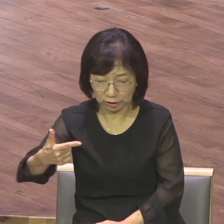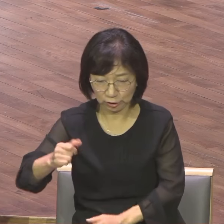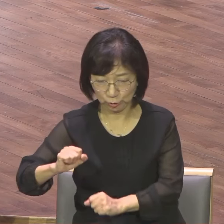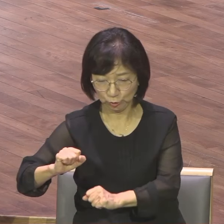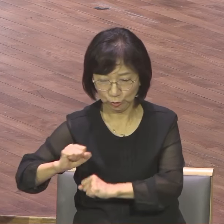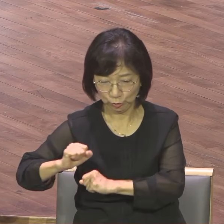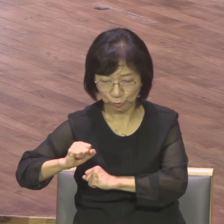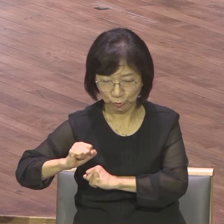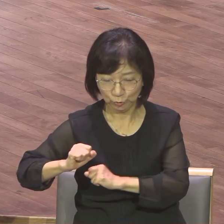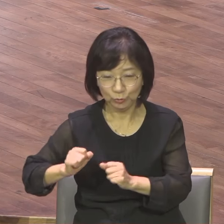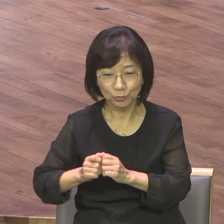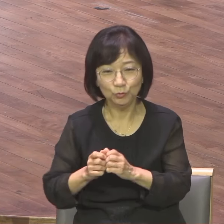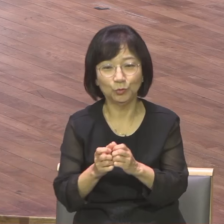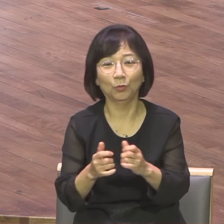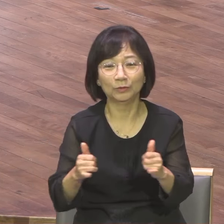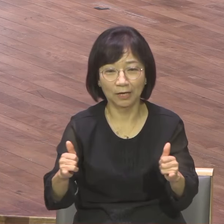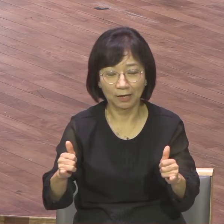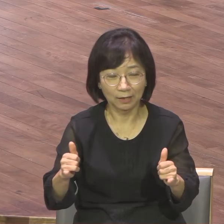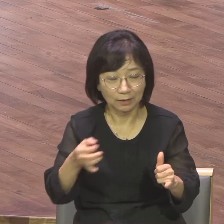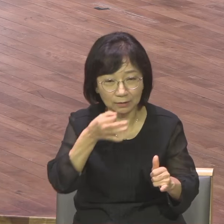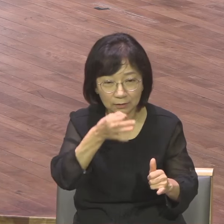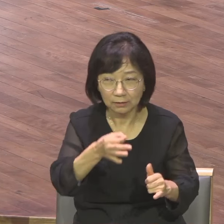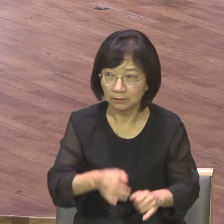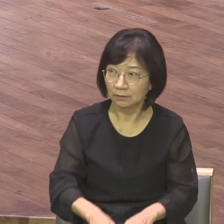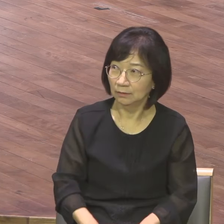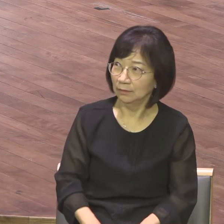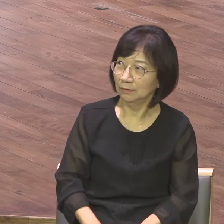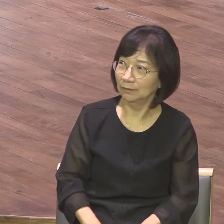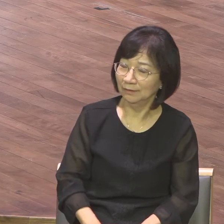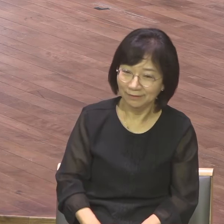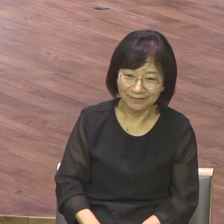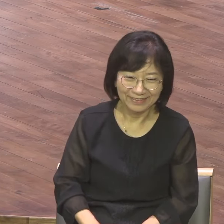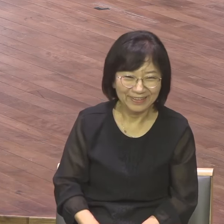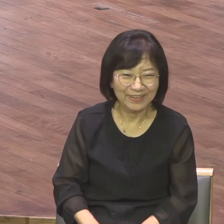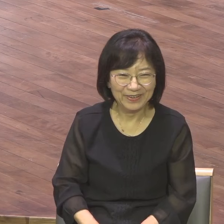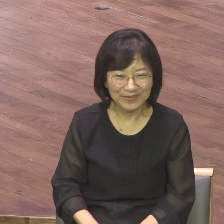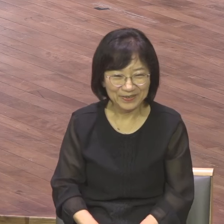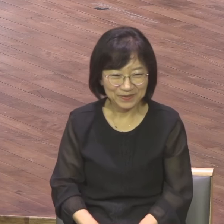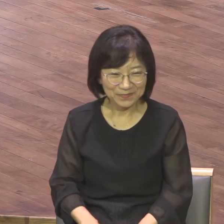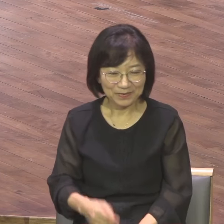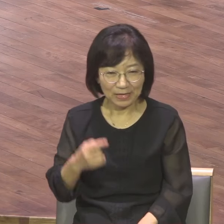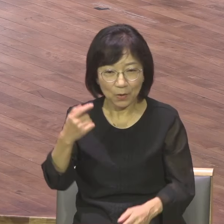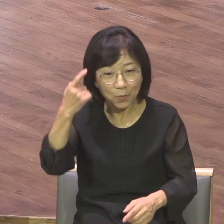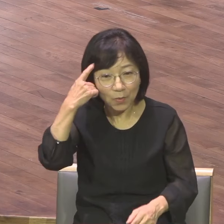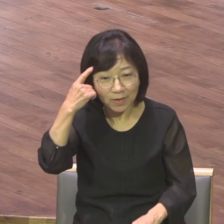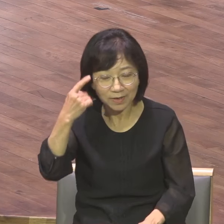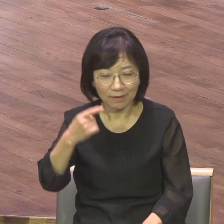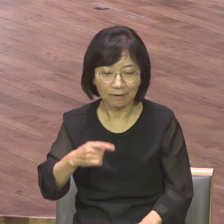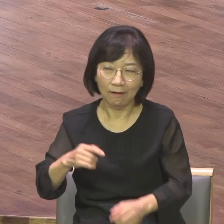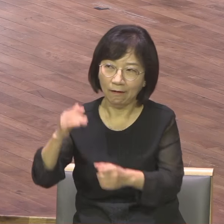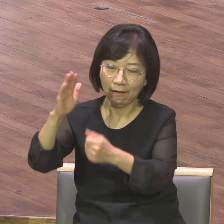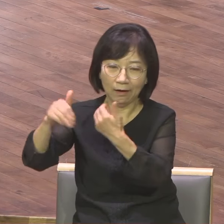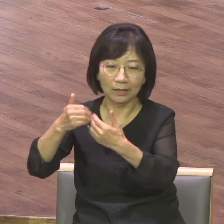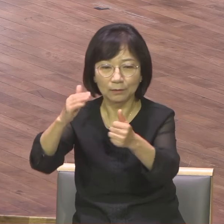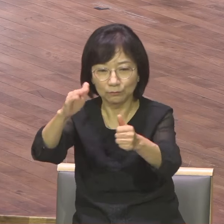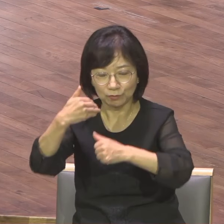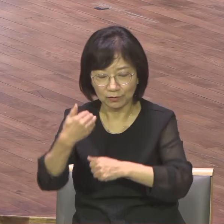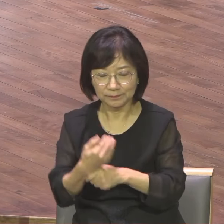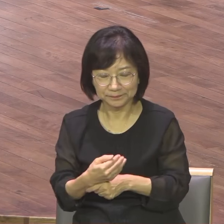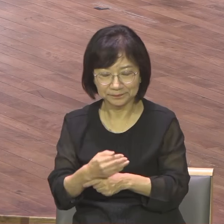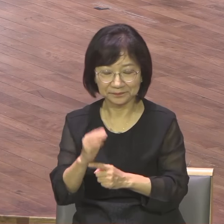용사 깜도 안 되는데 큰 용사여. 영적 정체성을 부여하시면서 불렀어요. 그러니까